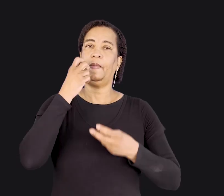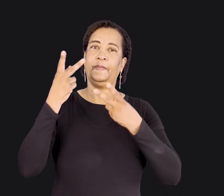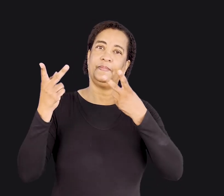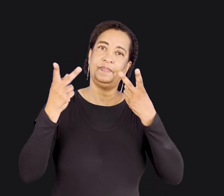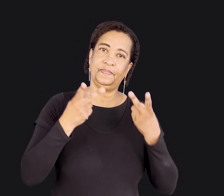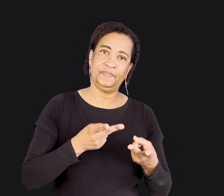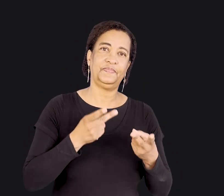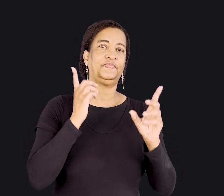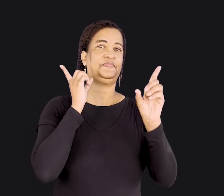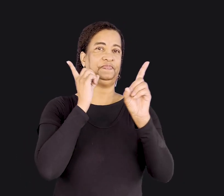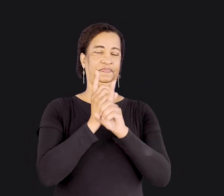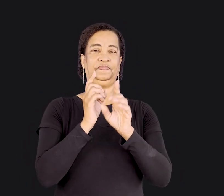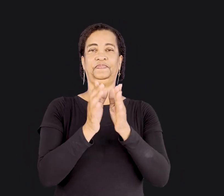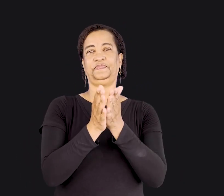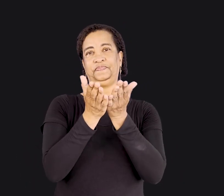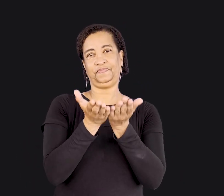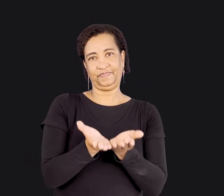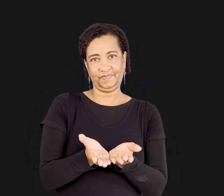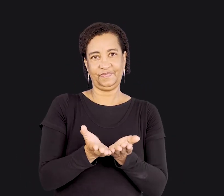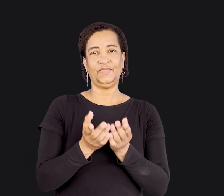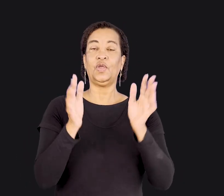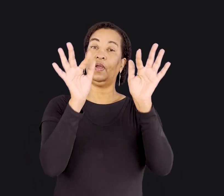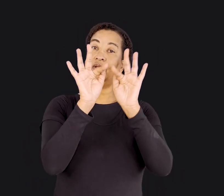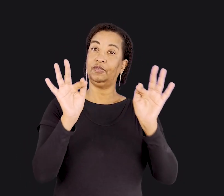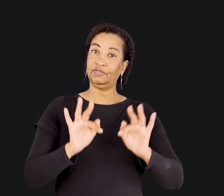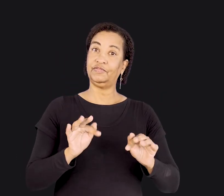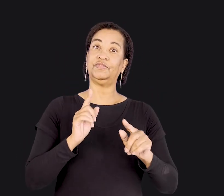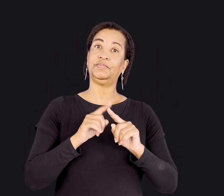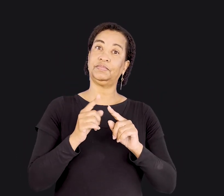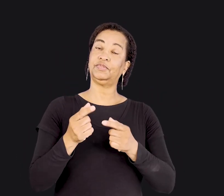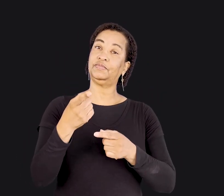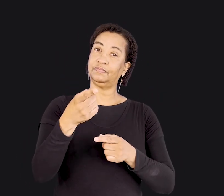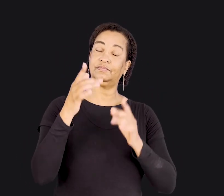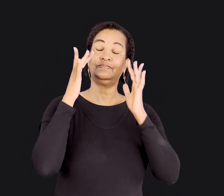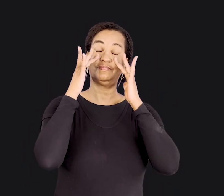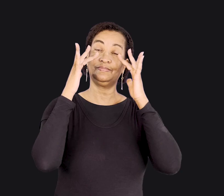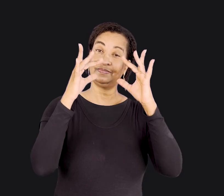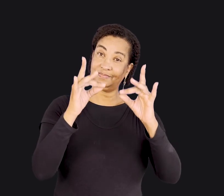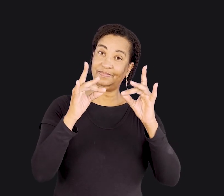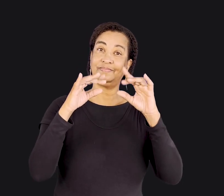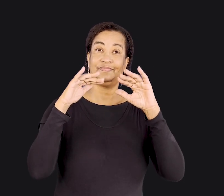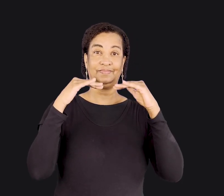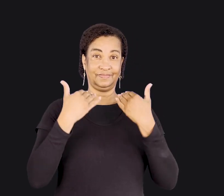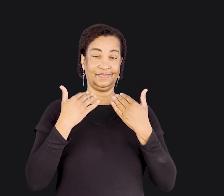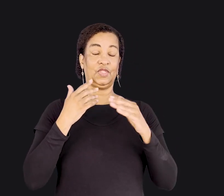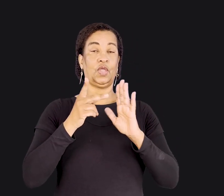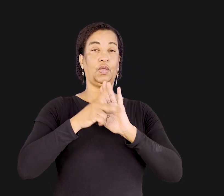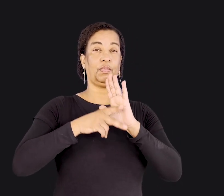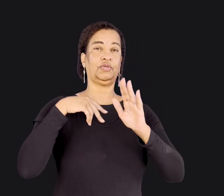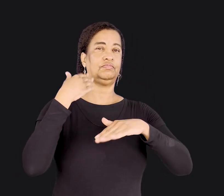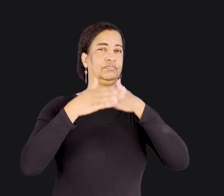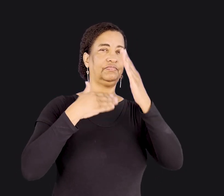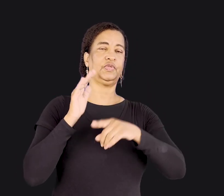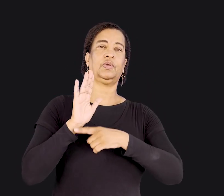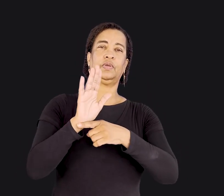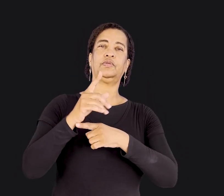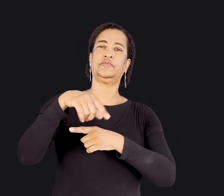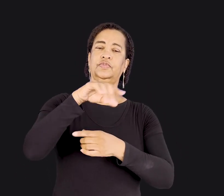Seja bem-vindo ao Encontro com a Palavra. Estou feliz por contar com sua atenção. Esse programa foi desenvolvido para ajudar você a